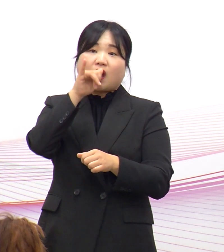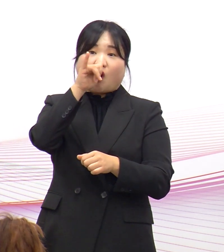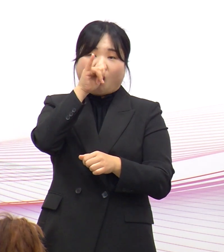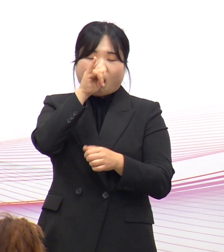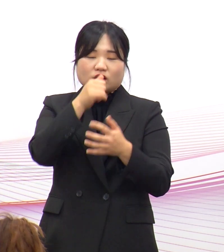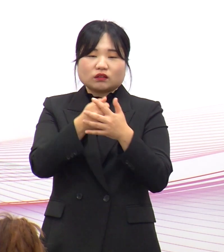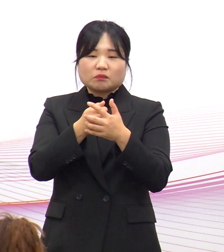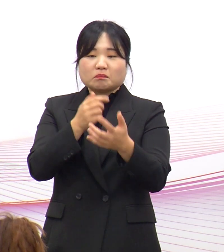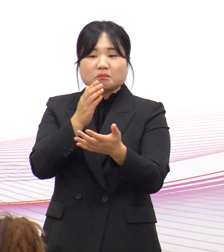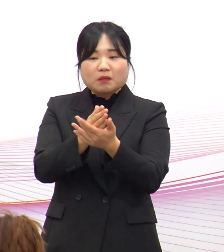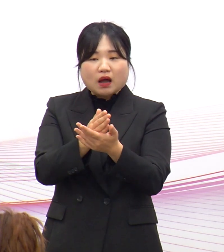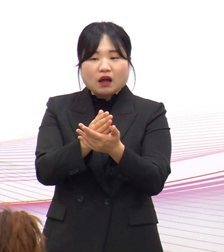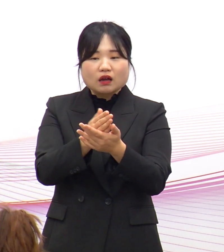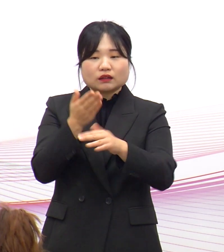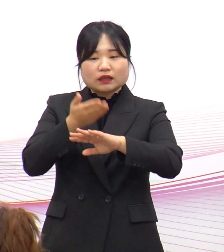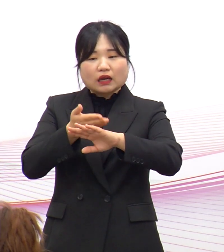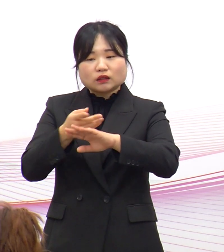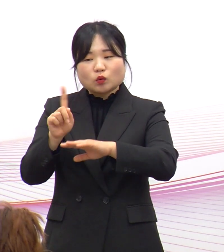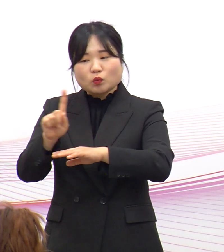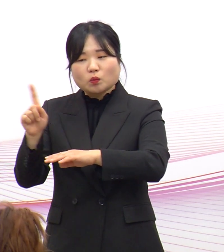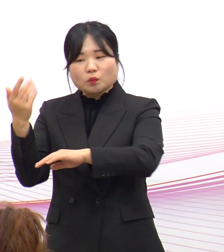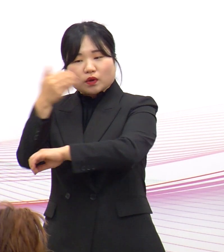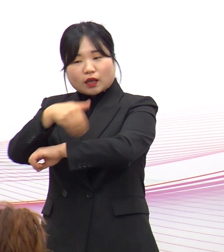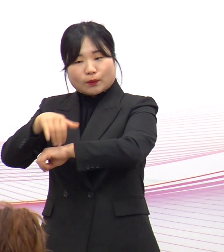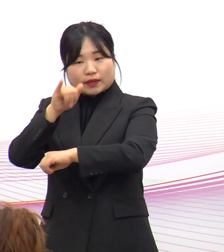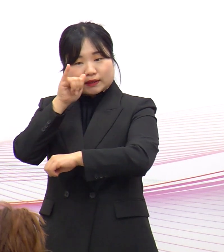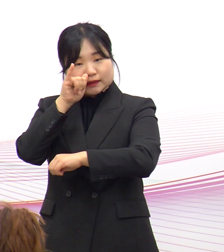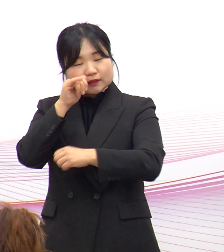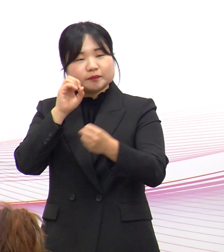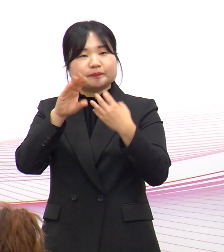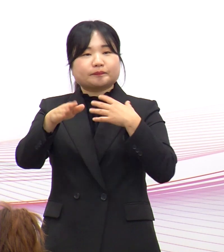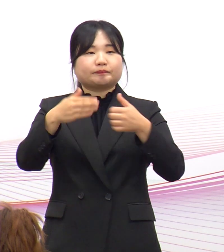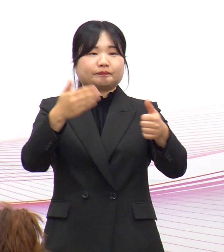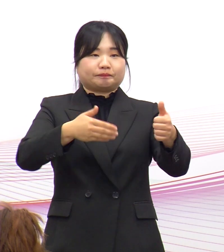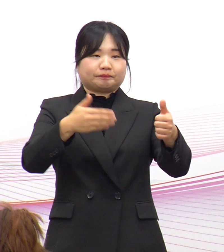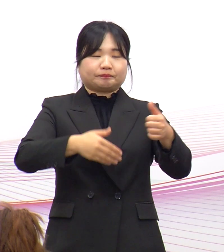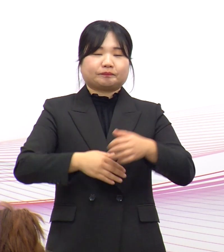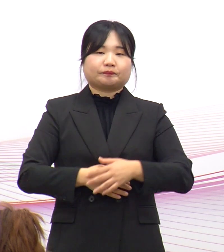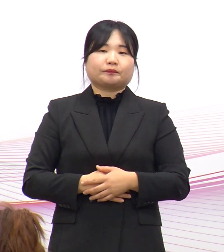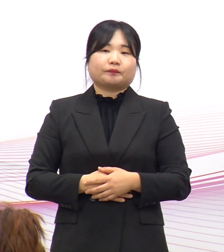대동천 이외에도 이제 계획하고 계신 것들이 있다면 말씀 좀 부탁드리겠습니다.